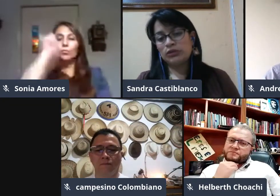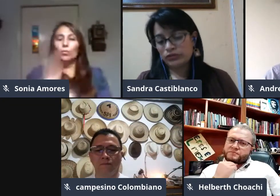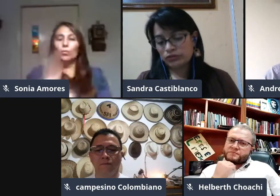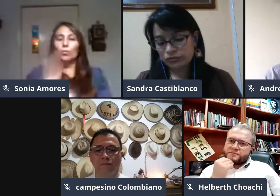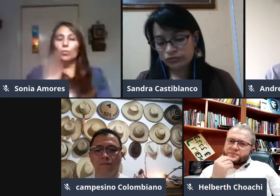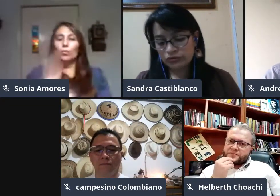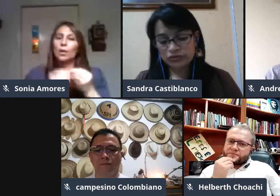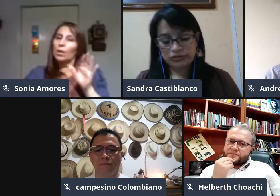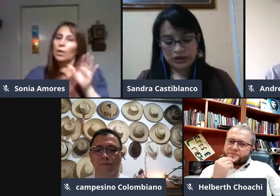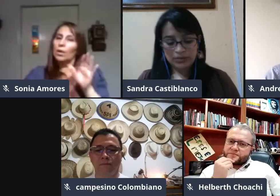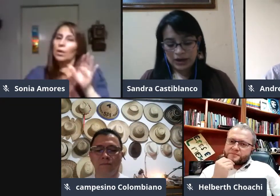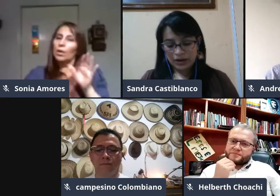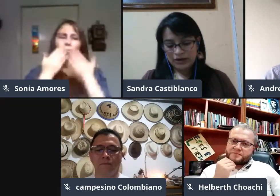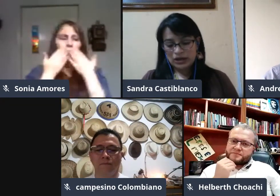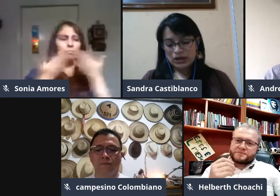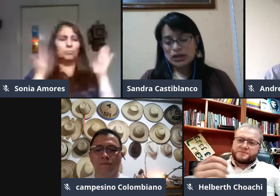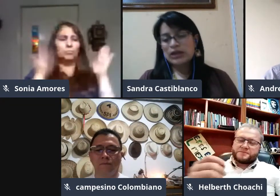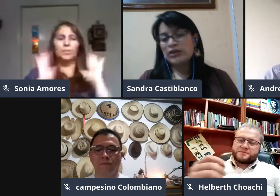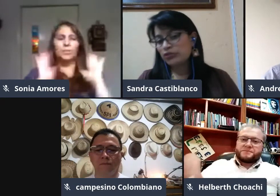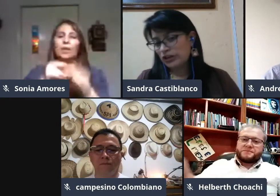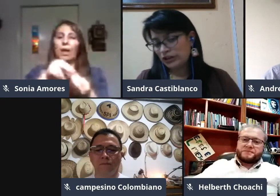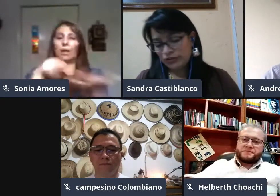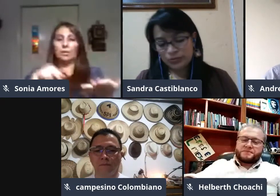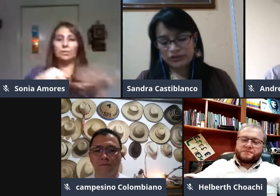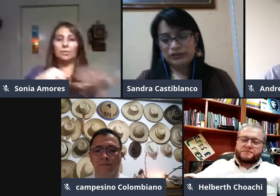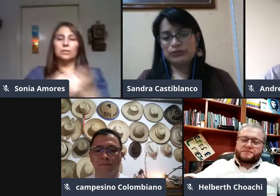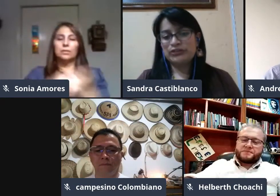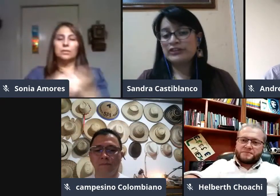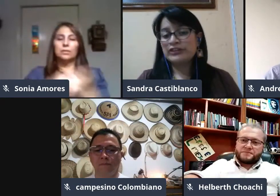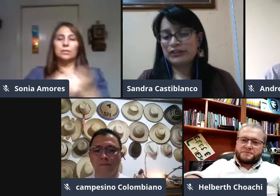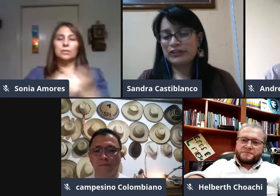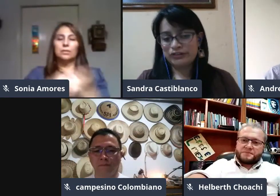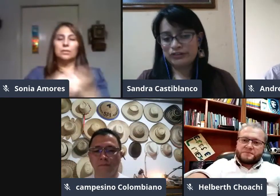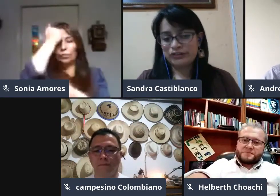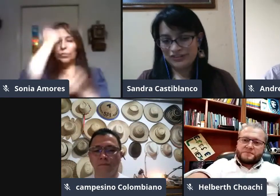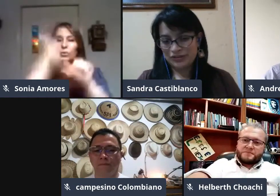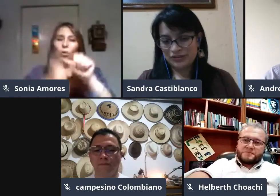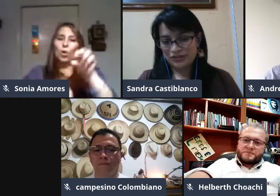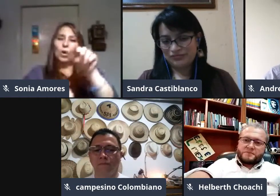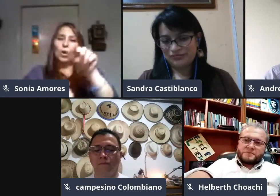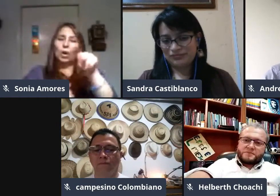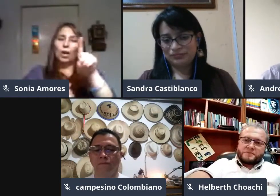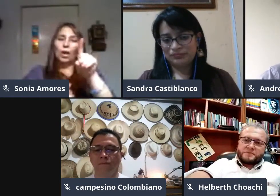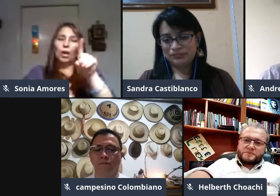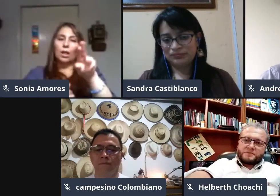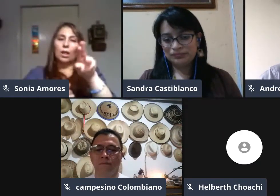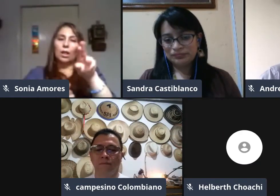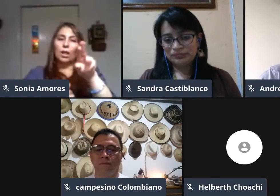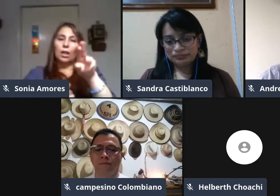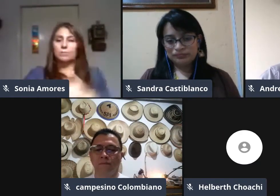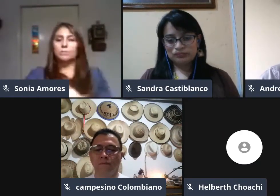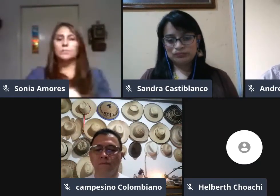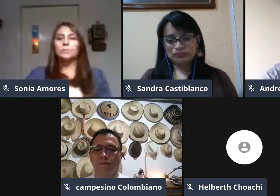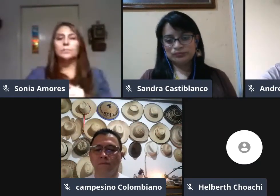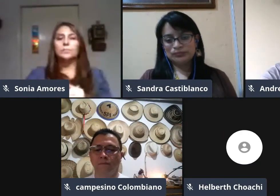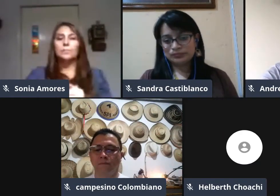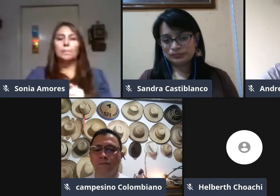Andrés, los micrófonos son suyos, tienen la palabra y demos inicio pues entonces a este ejercicio de participación.